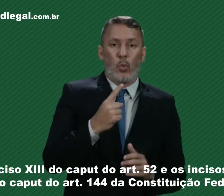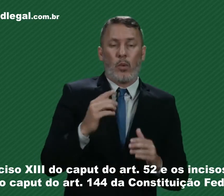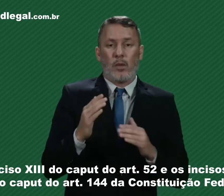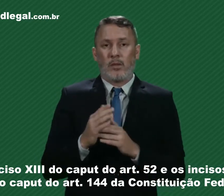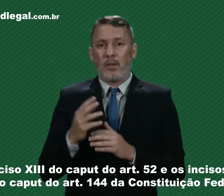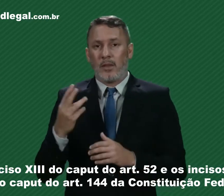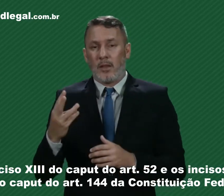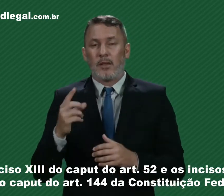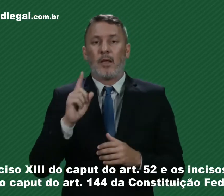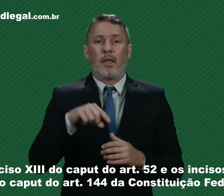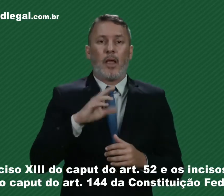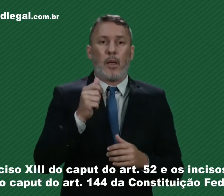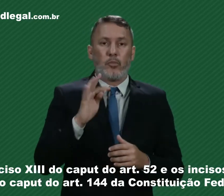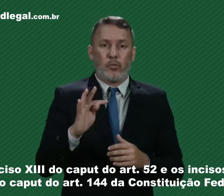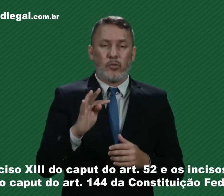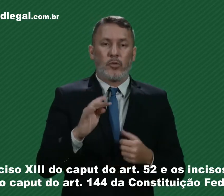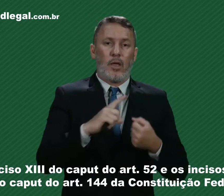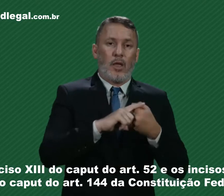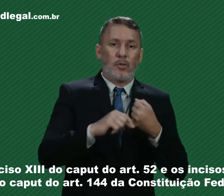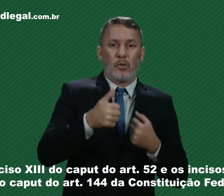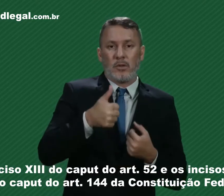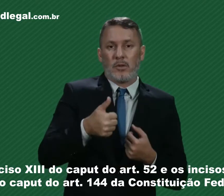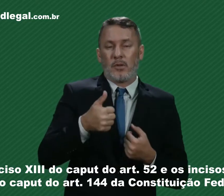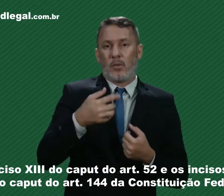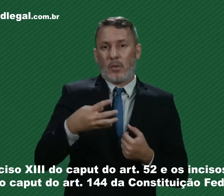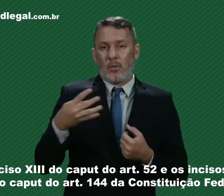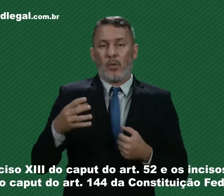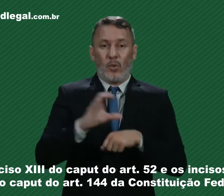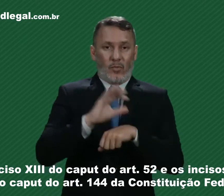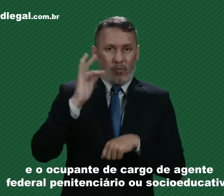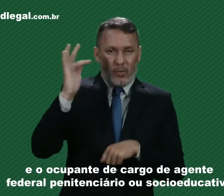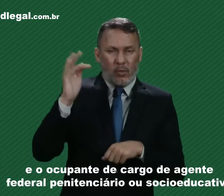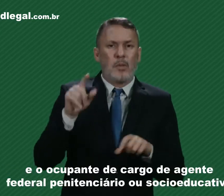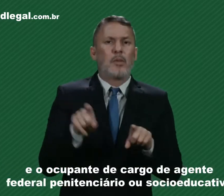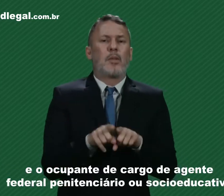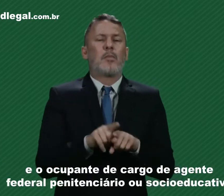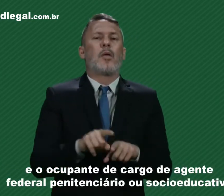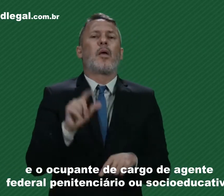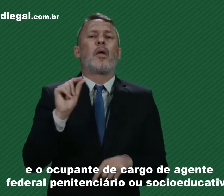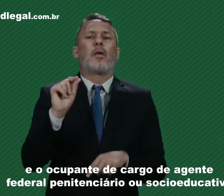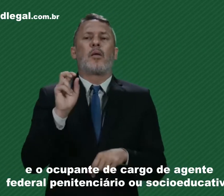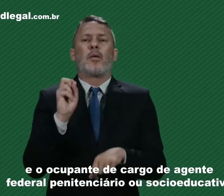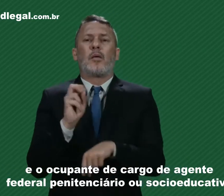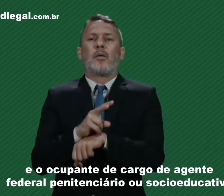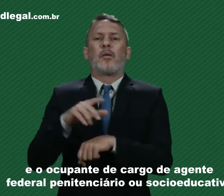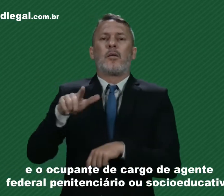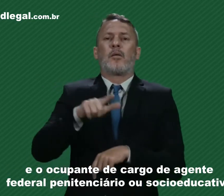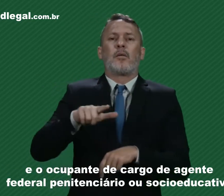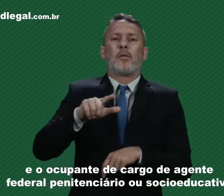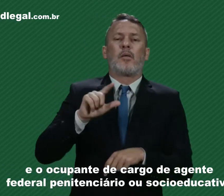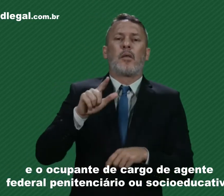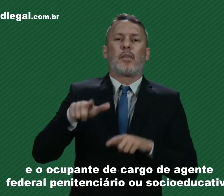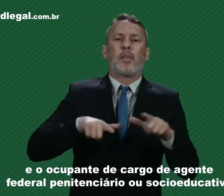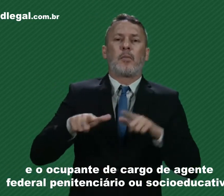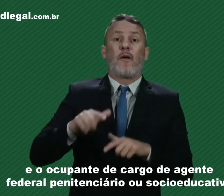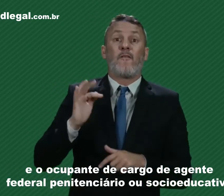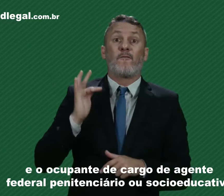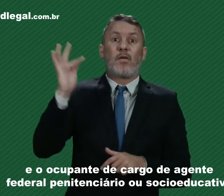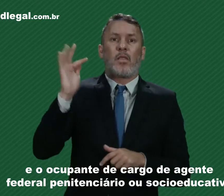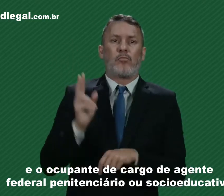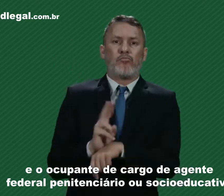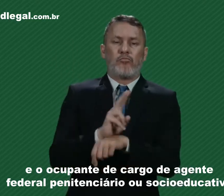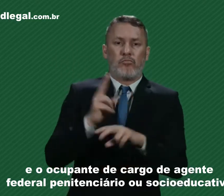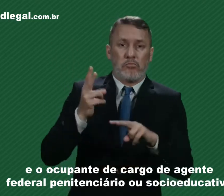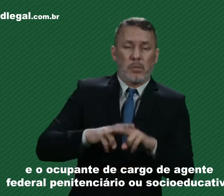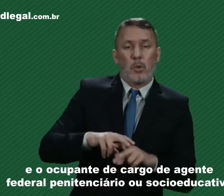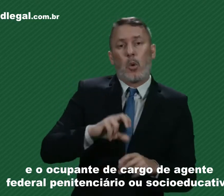do caput do artigo 144 da Constituição Federal e o ocupante de cargo de agente federal